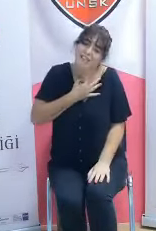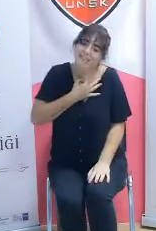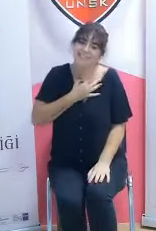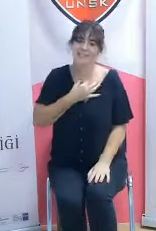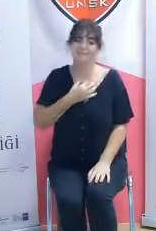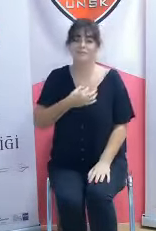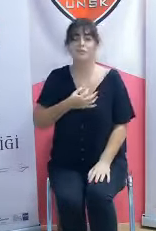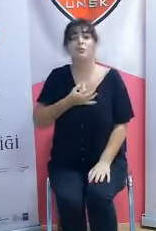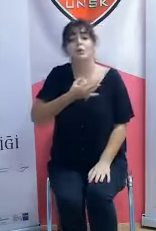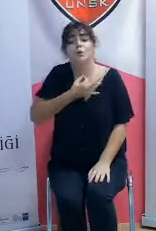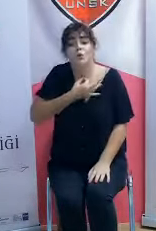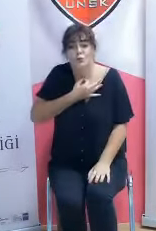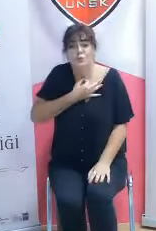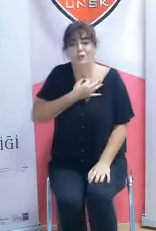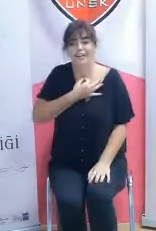ederim. Lütfen.